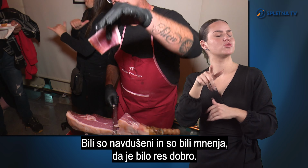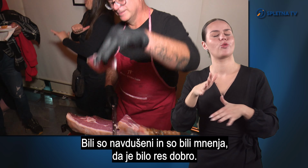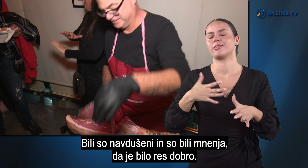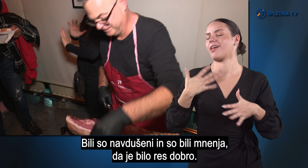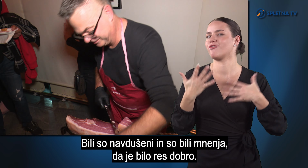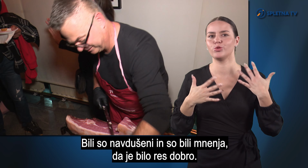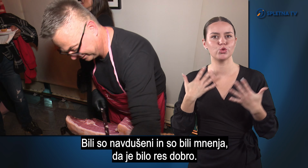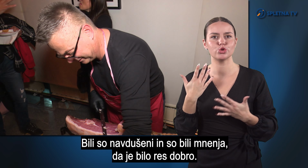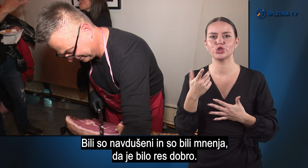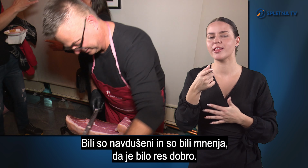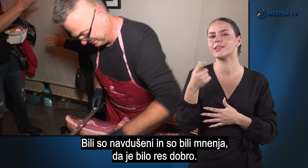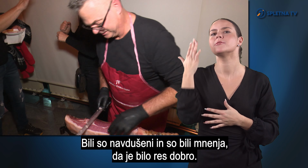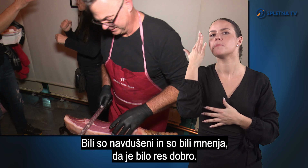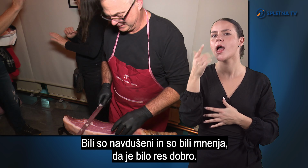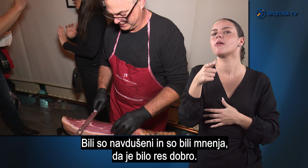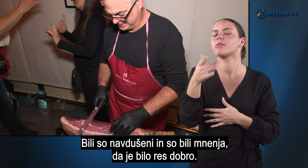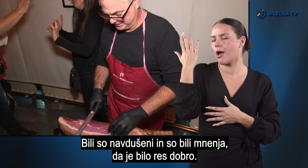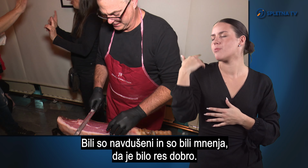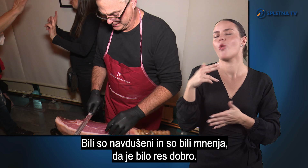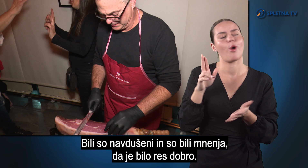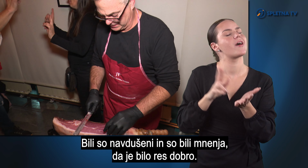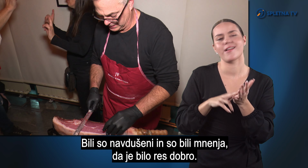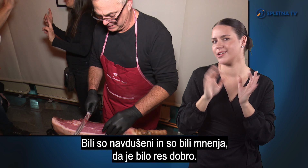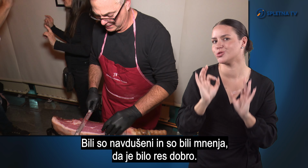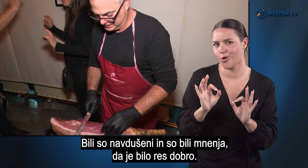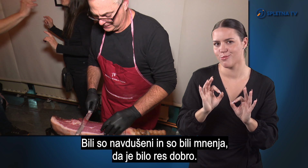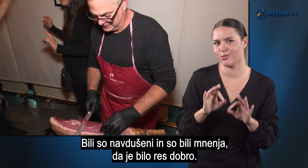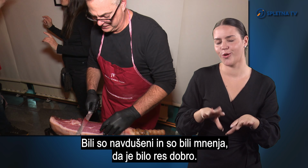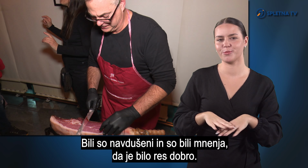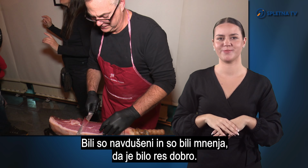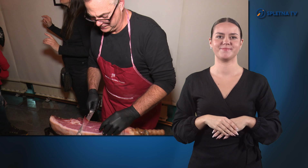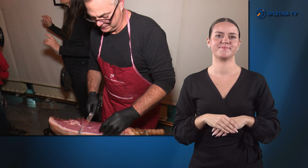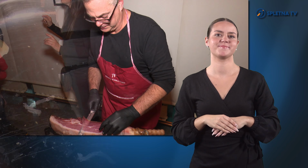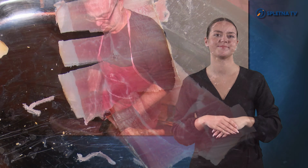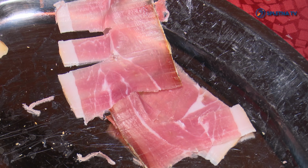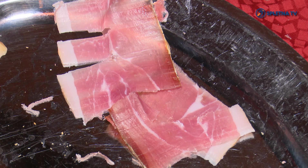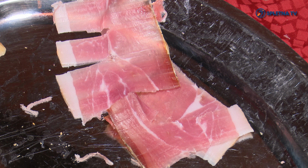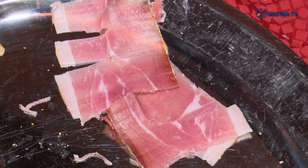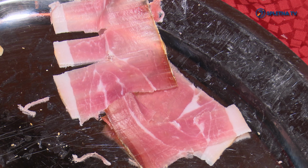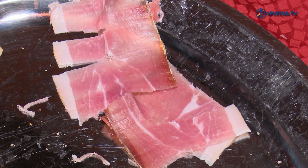Bili so navdušeni in so bili mnenja, da je bilo res dobro.